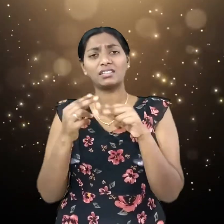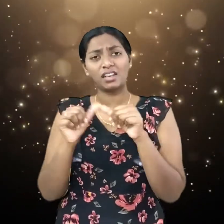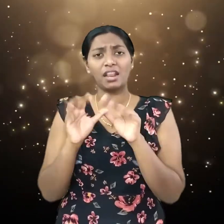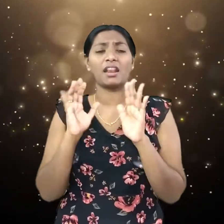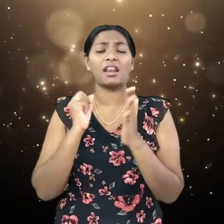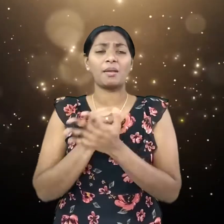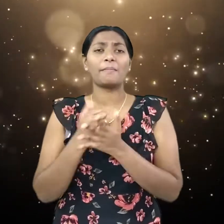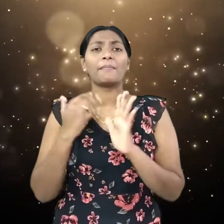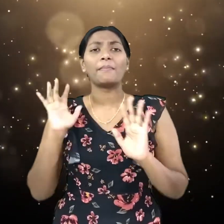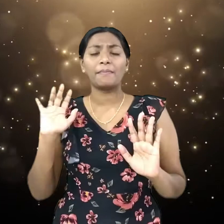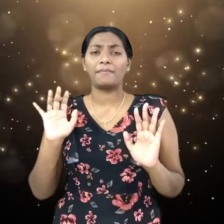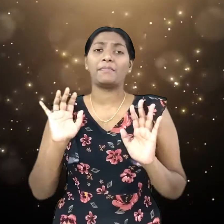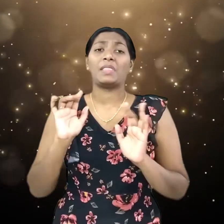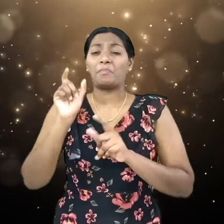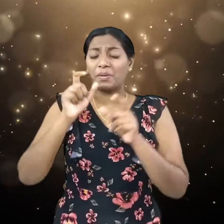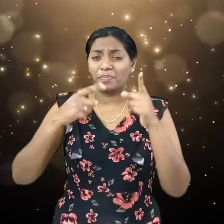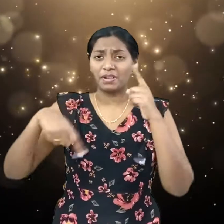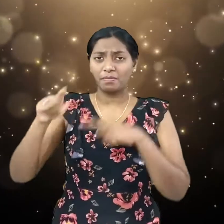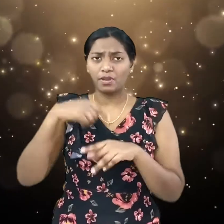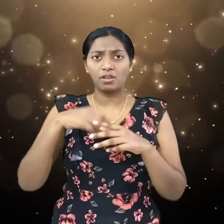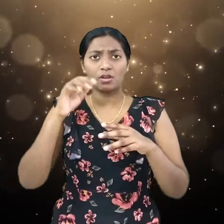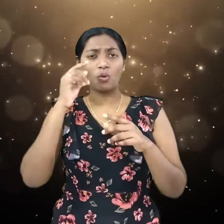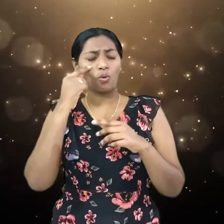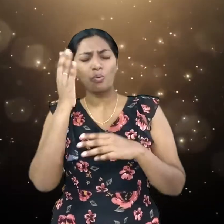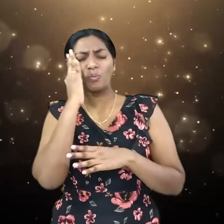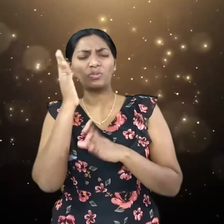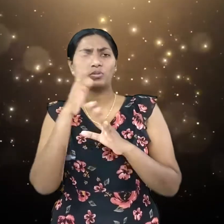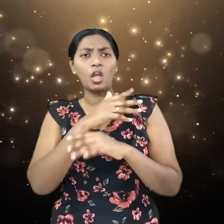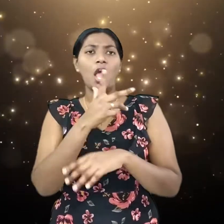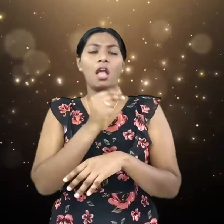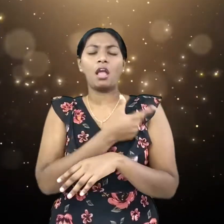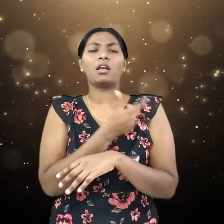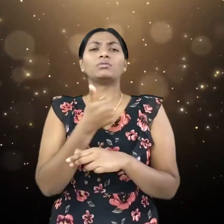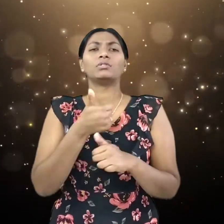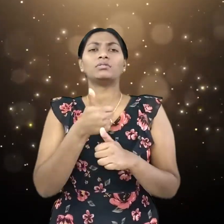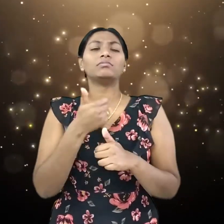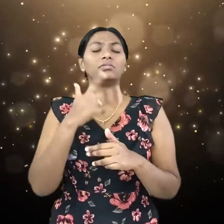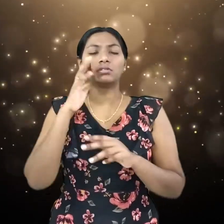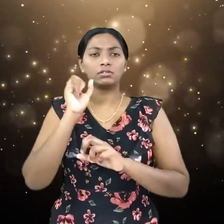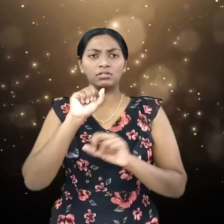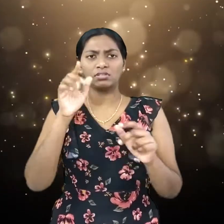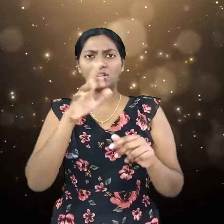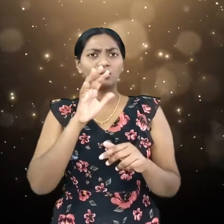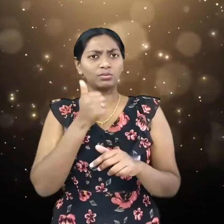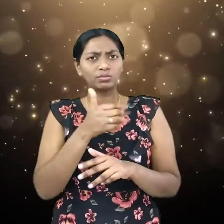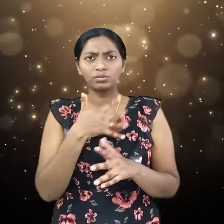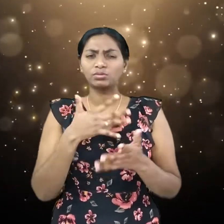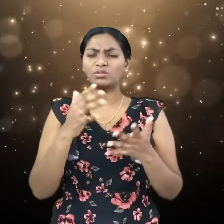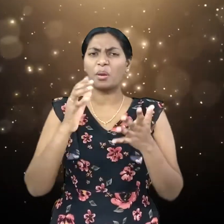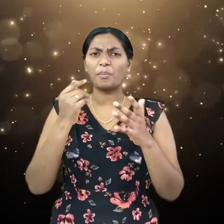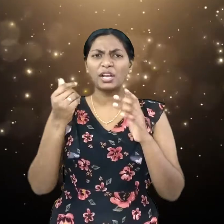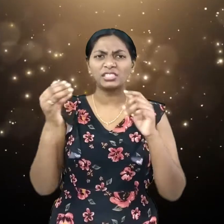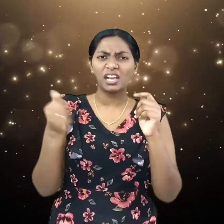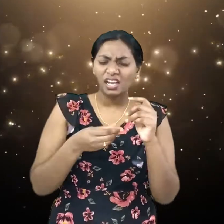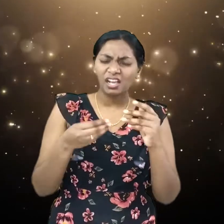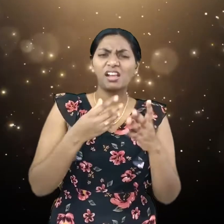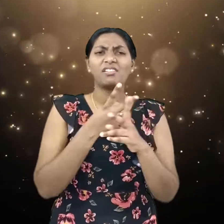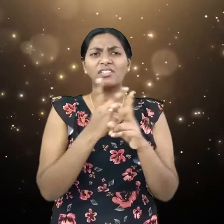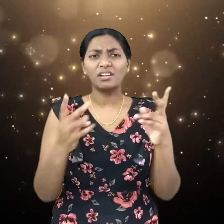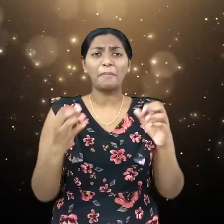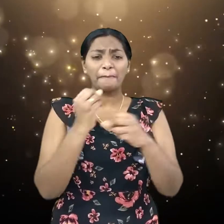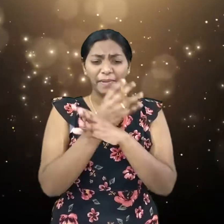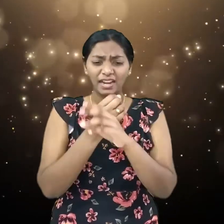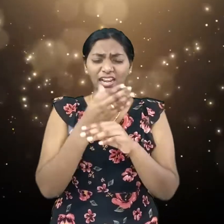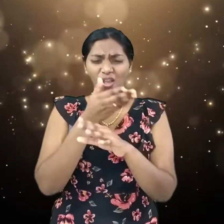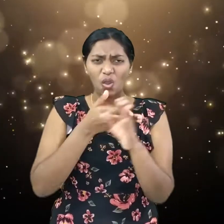को खत्म करने के लिए यीशु मसीह के नाम है। डर की आत्मा को हम लोगों के ऊपर से काटते हैं यीशु मसीह के नाम है। मीडिया के छलावे से वो मुक्त हैं